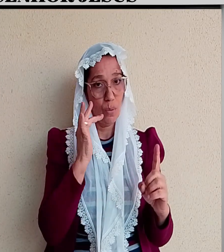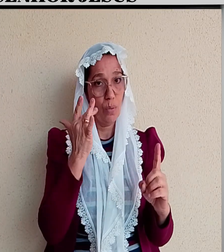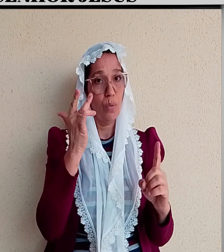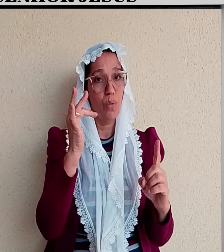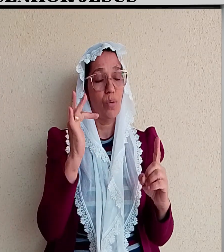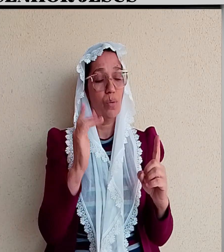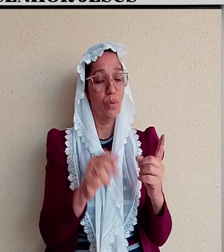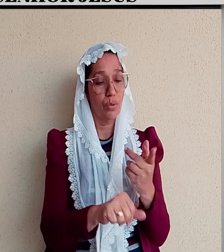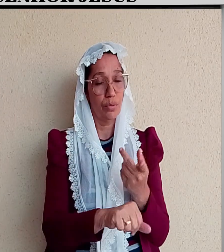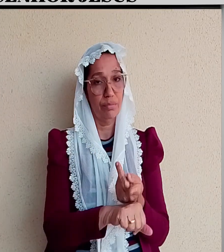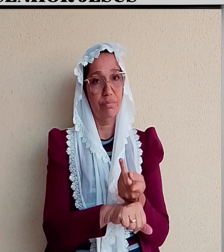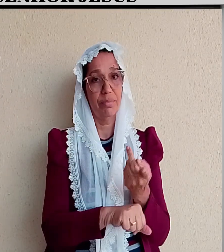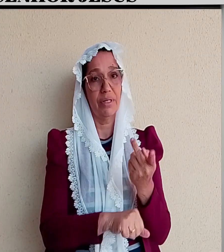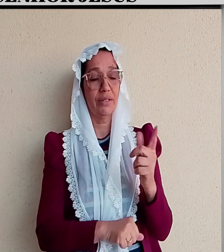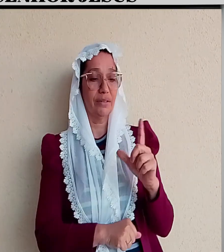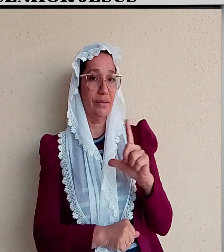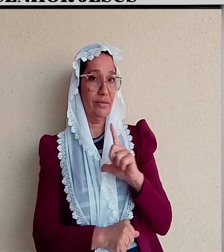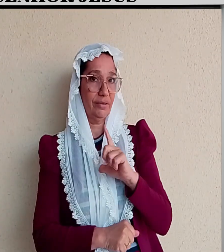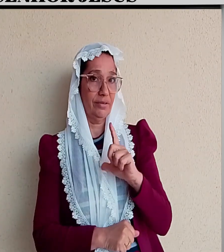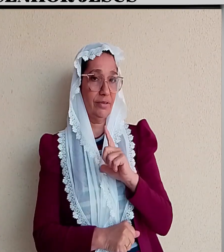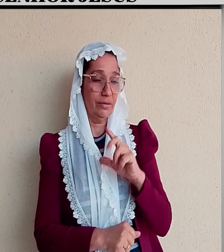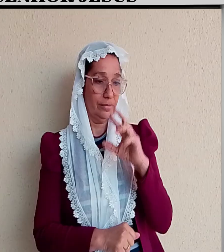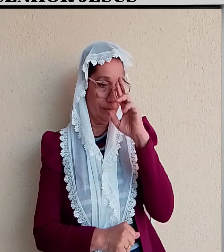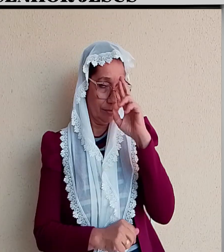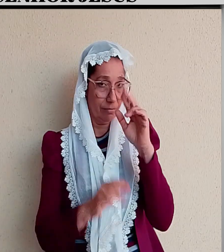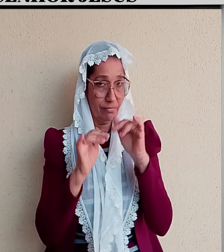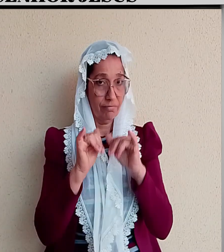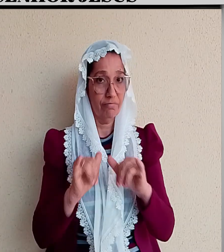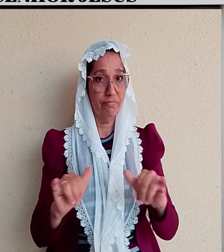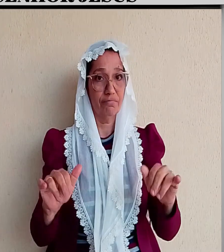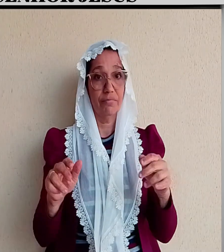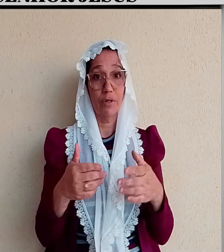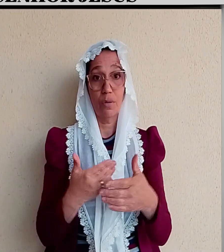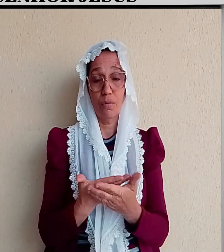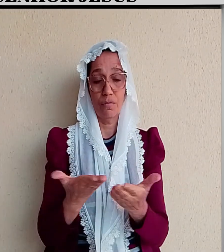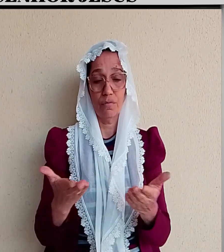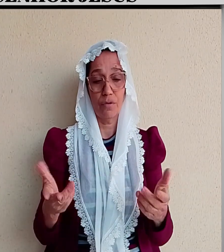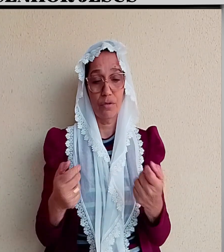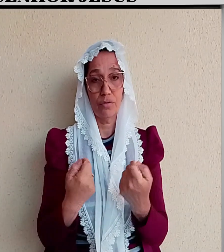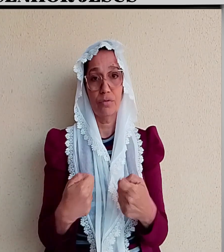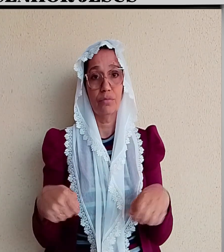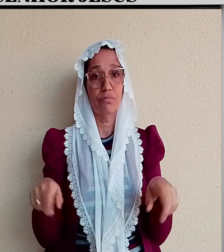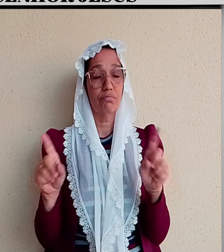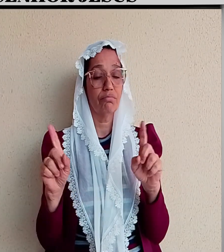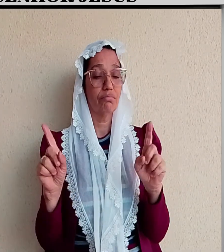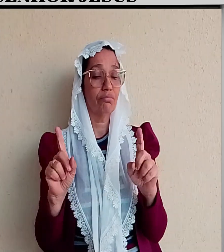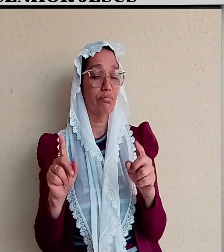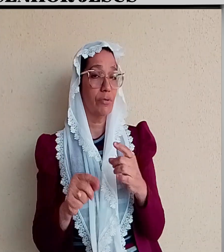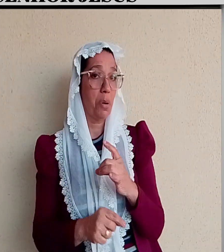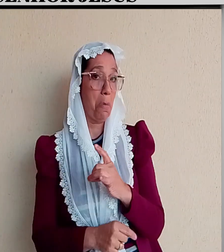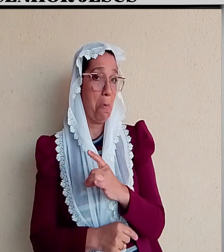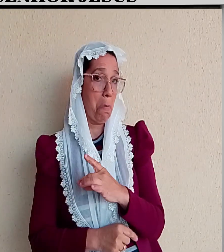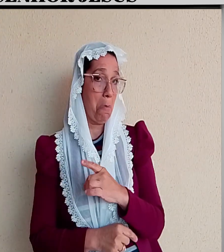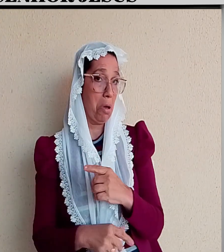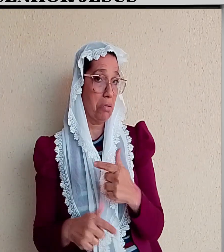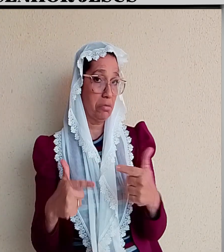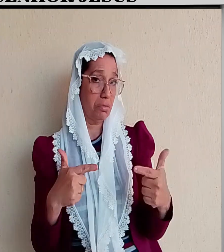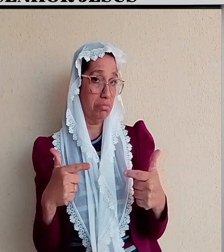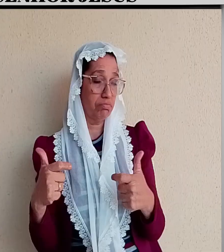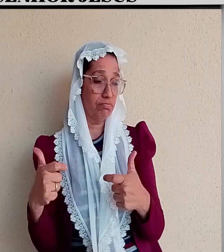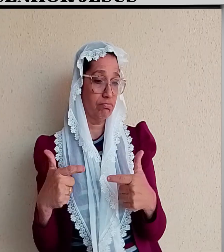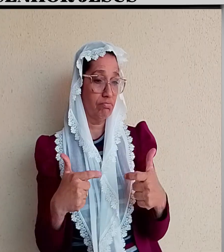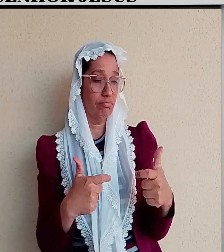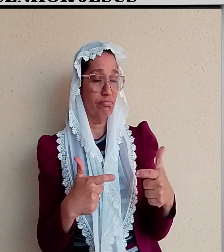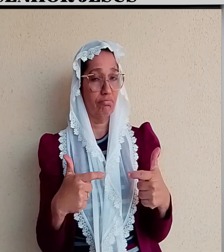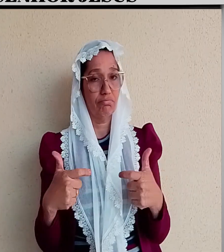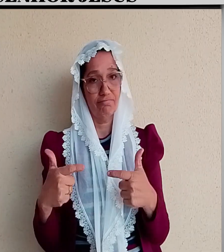da guerra. Aleluia. Eu conheço a valentia de cada soldado. Aquele que vai me negar já jogou as ferramentas fora, mas aquele que será